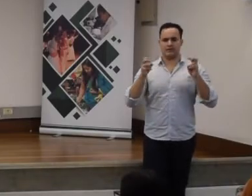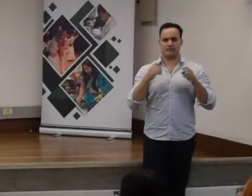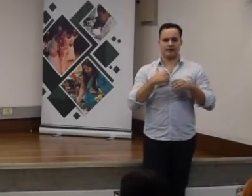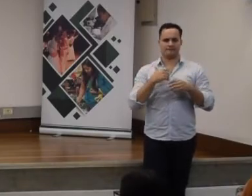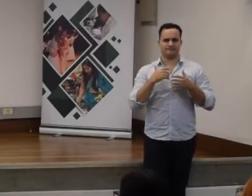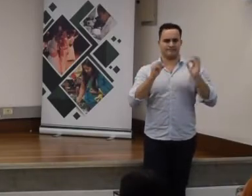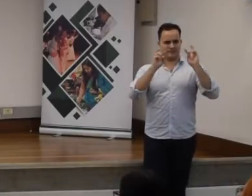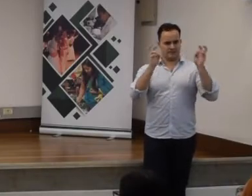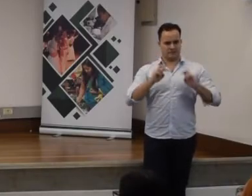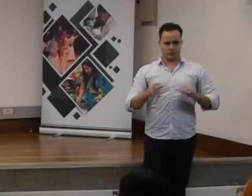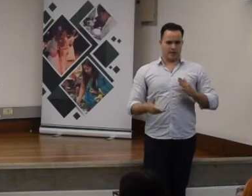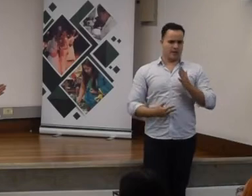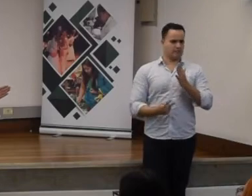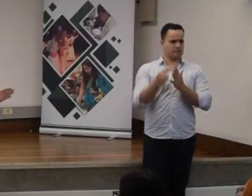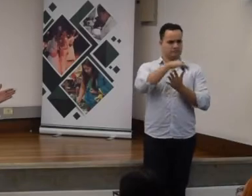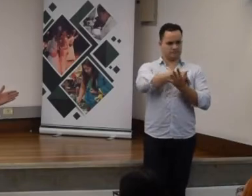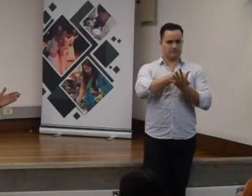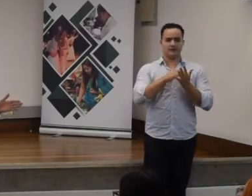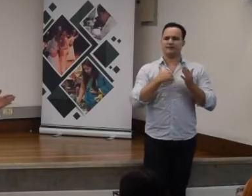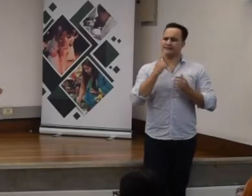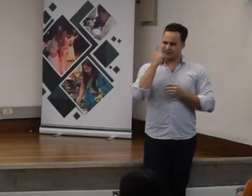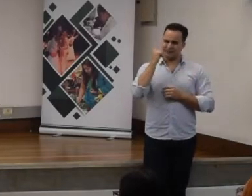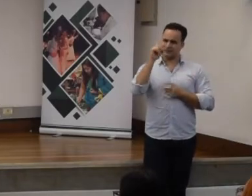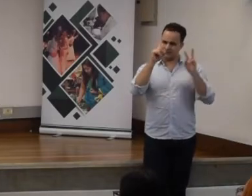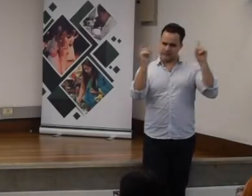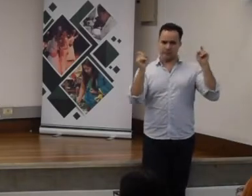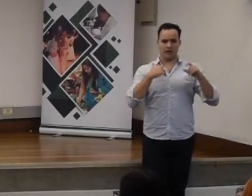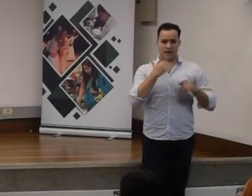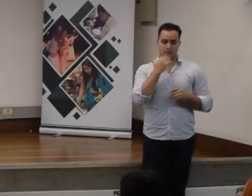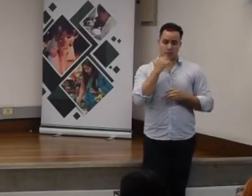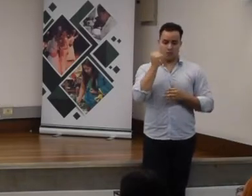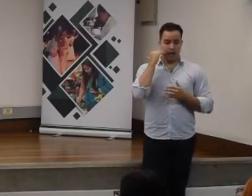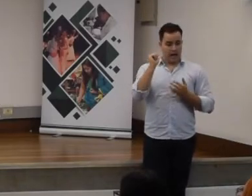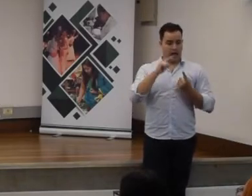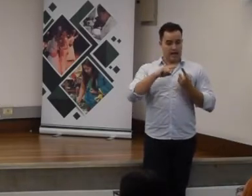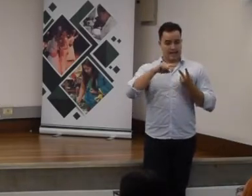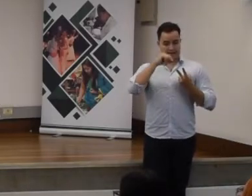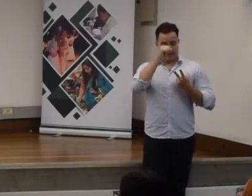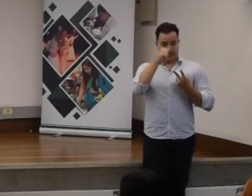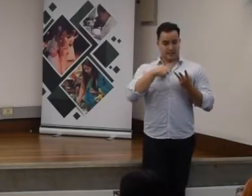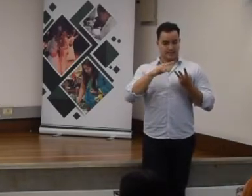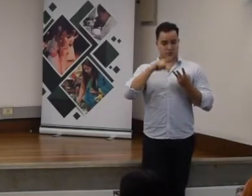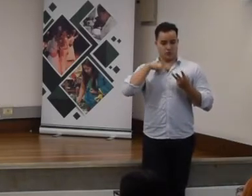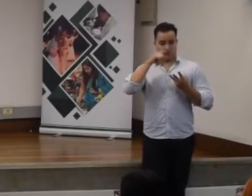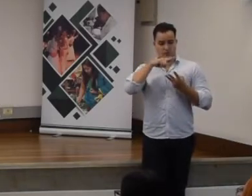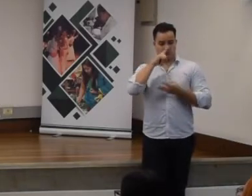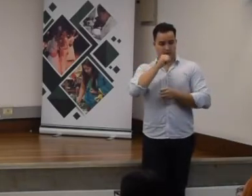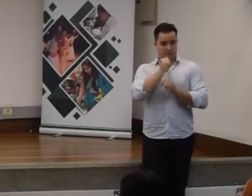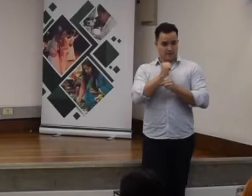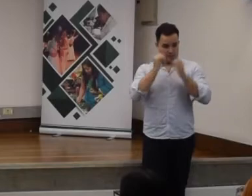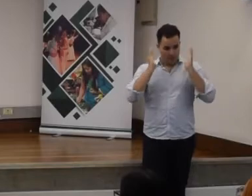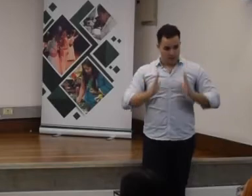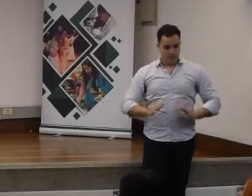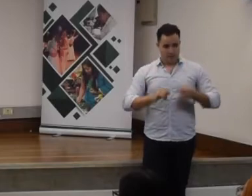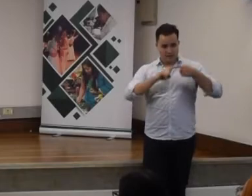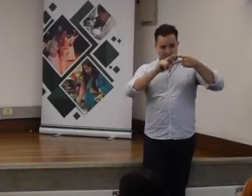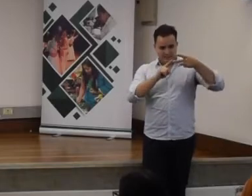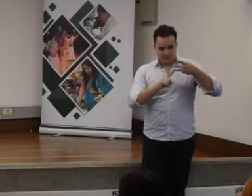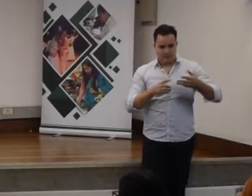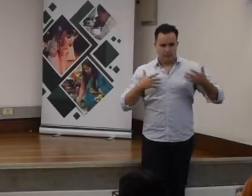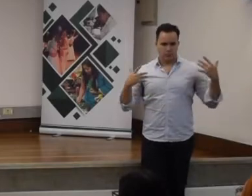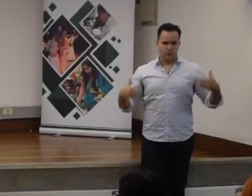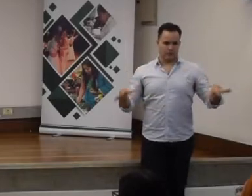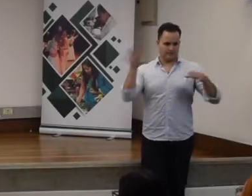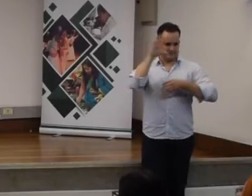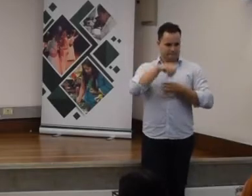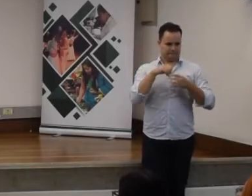tesis de maestría que reflexionaba qué es ser mujer negra, trabajadora doméstica, y cómo allí había todo un espacio de reflexión. Y